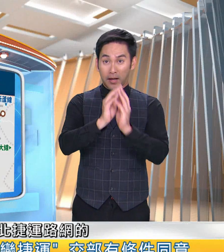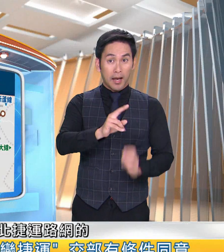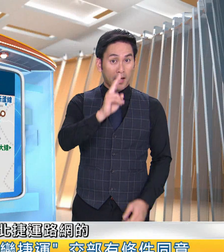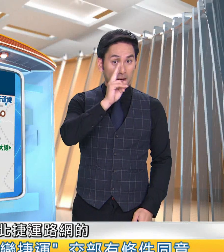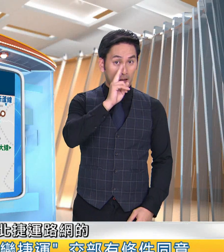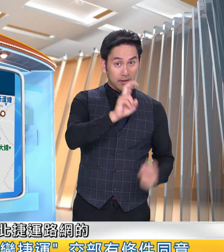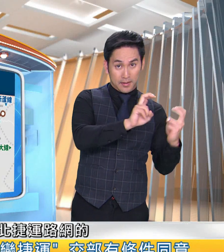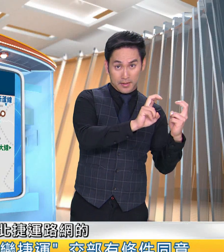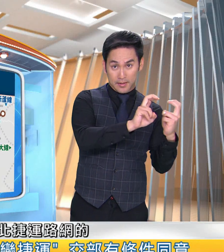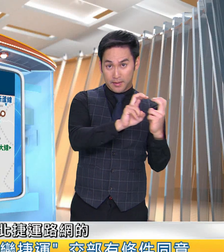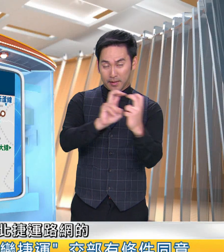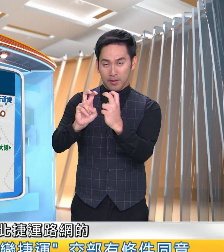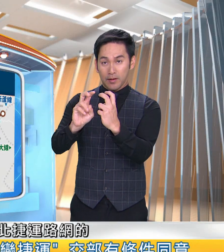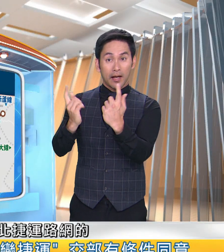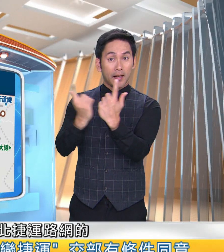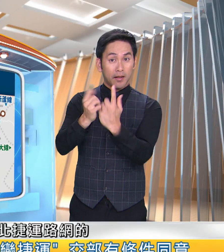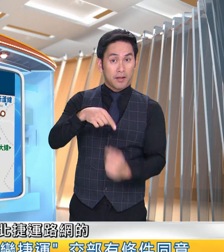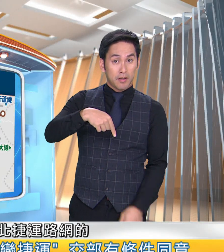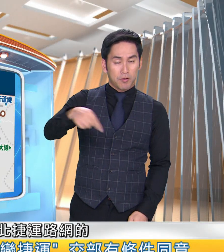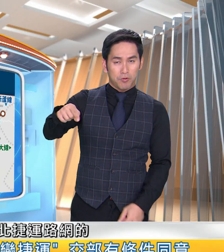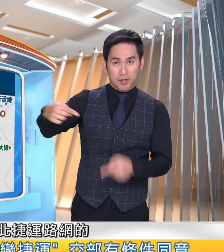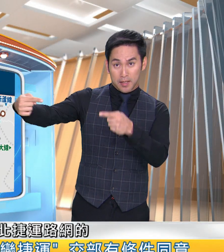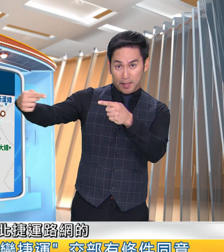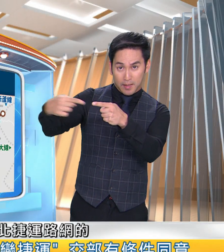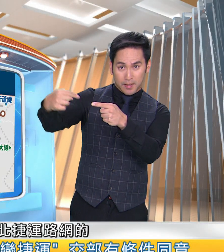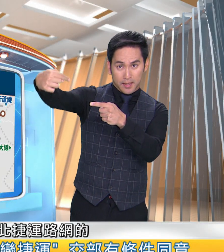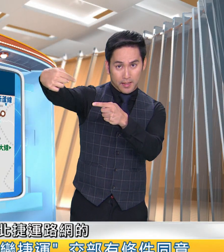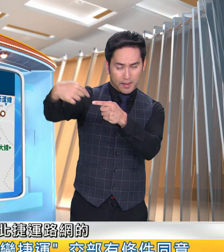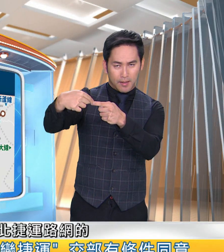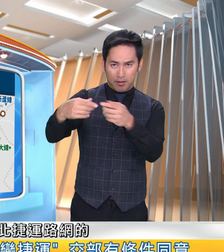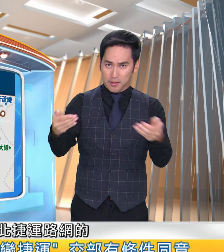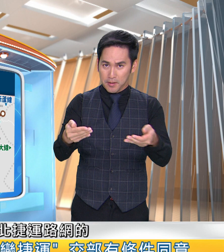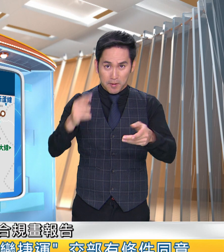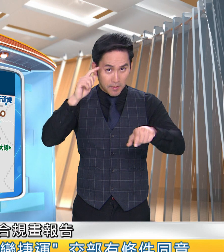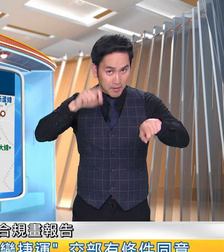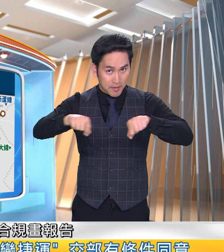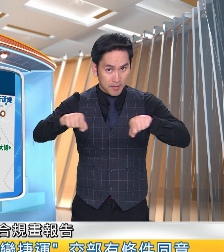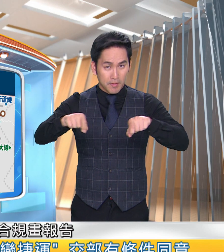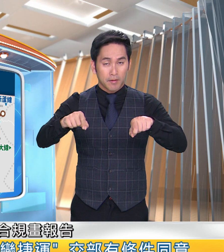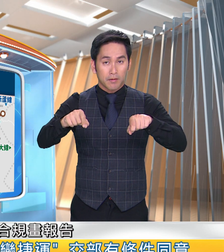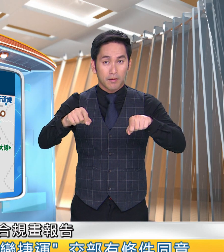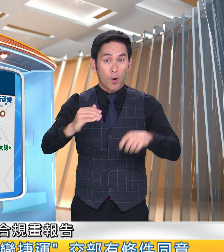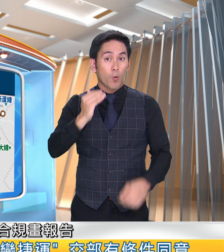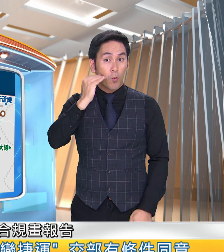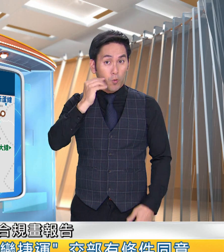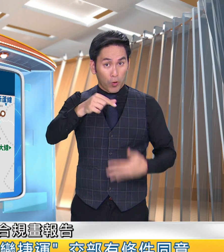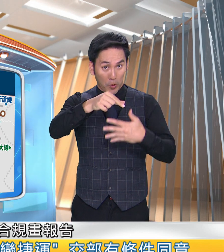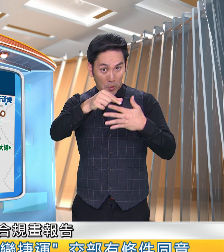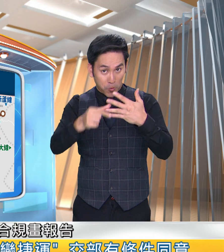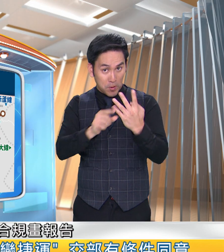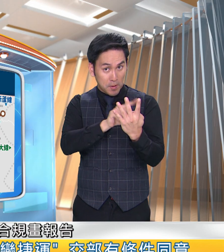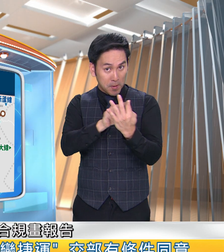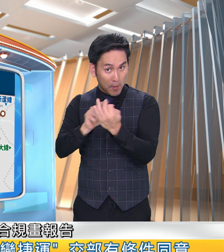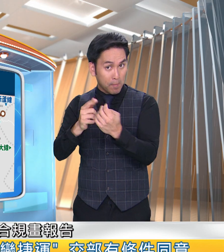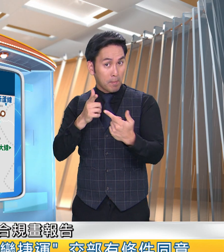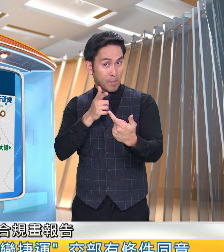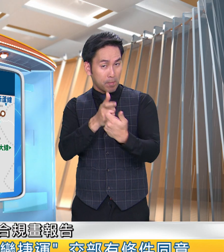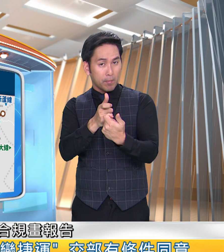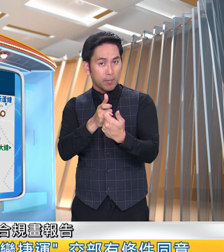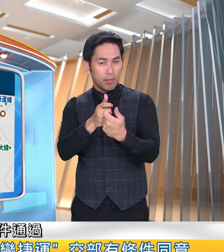连接桃园和大台北捷运路网的桃园捷运棕线综合规划报告，获